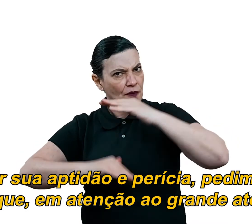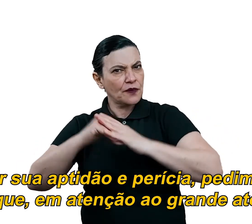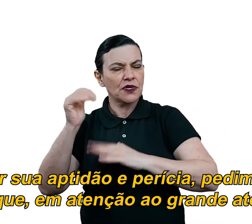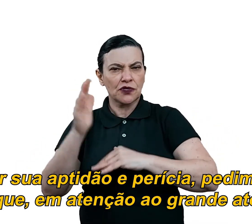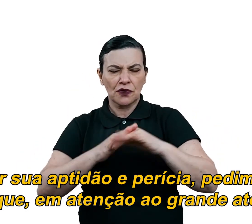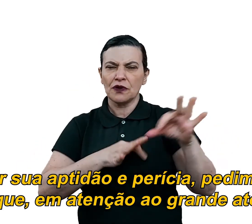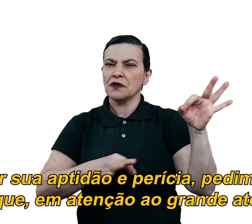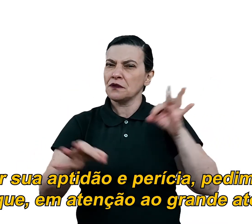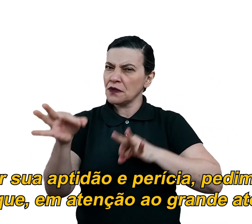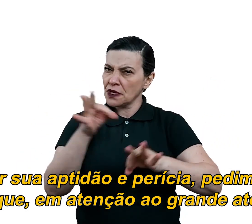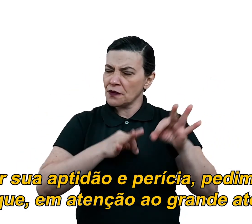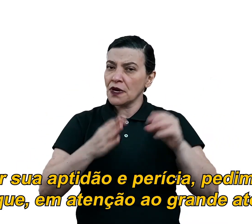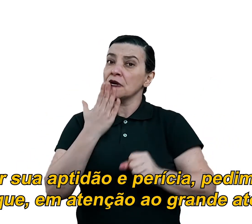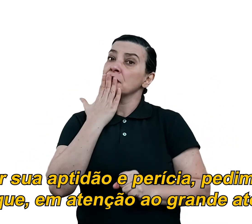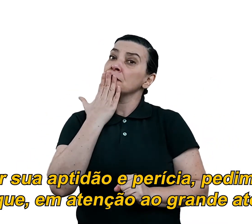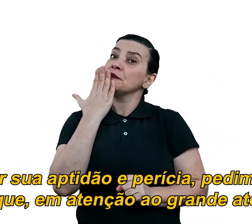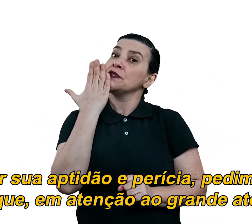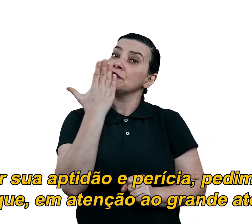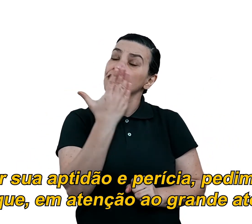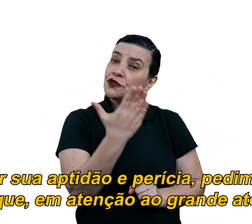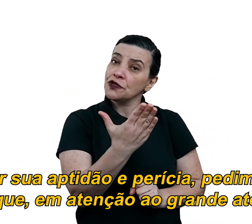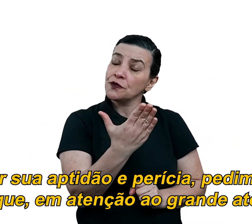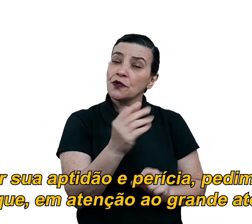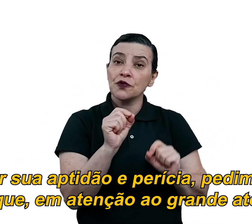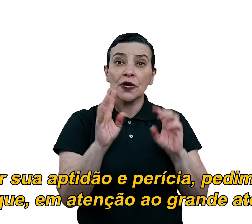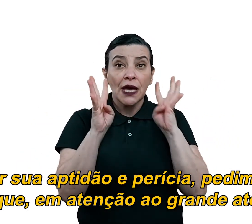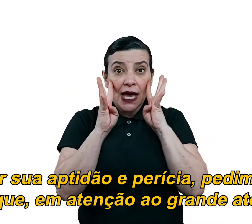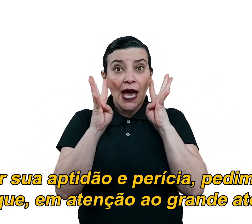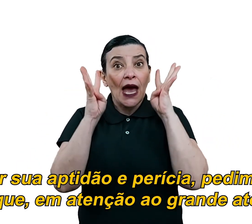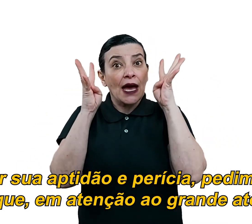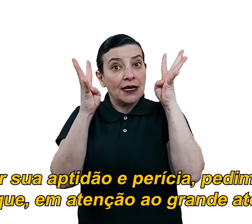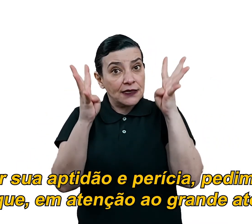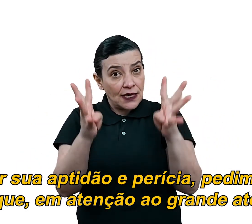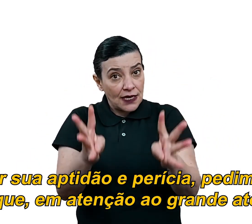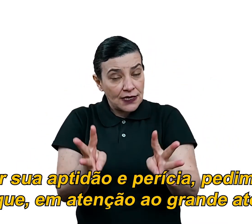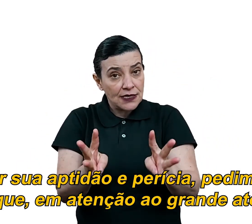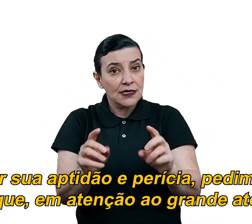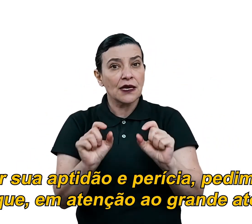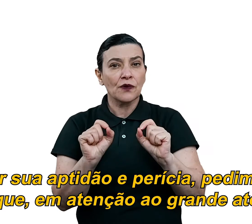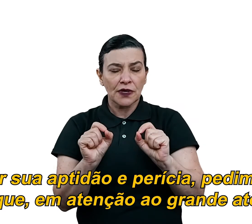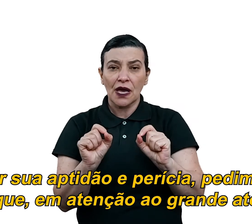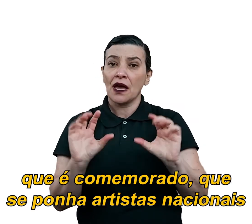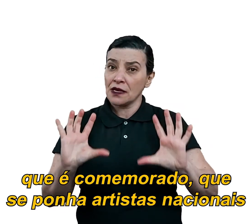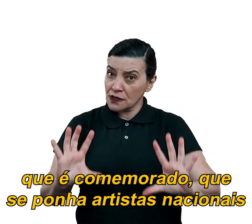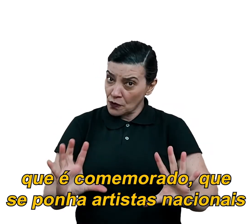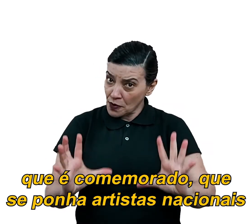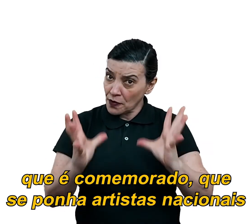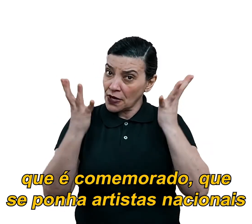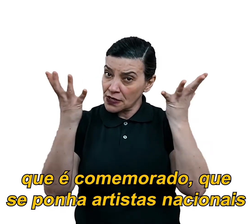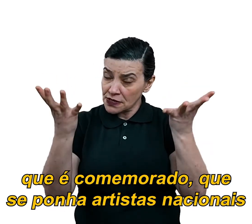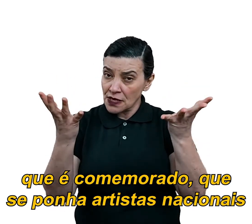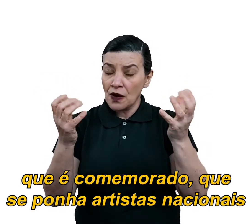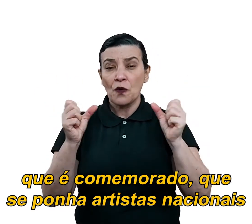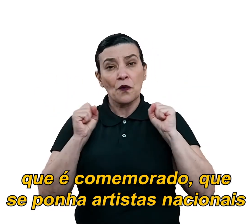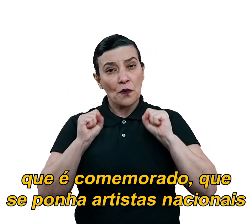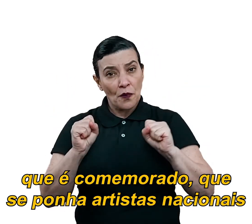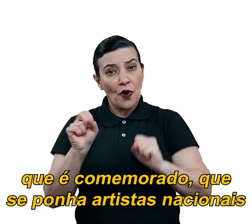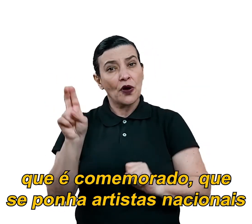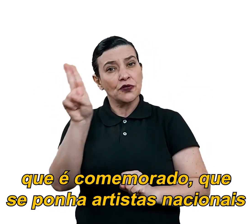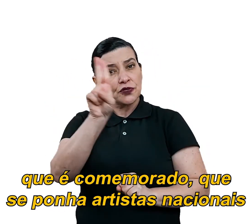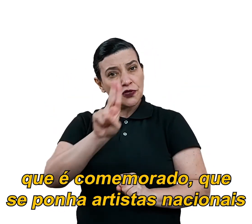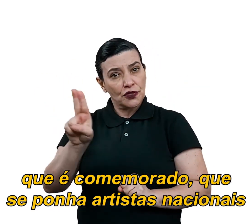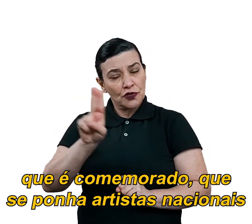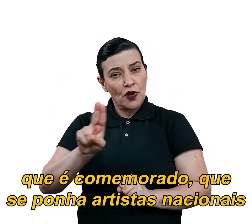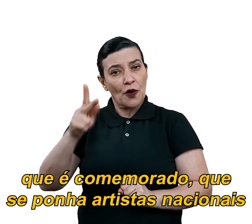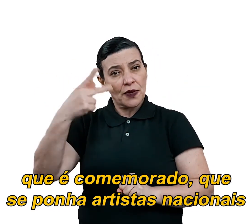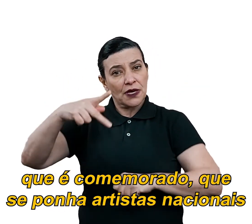sua aptidão e perícia, pedimos que, em atenção ao grande ato que se quer comemorar, se ponha